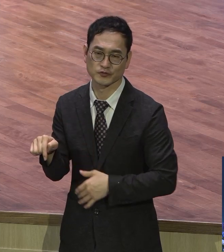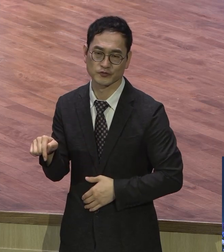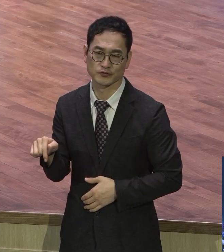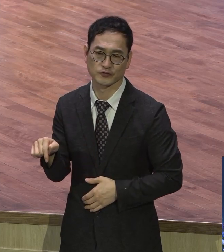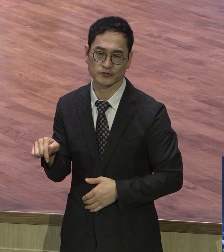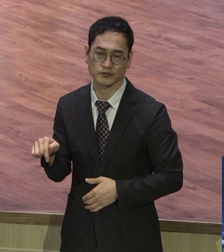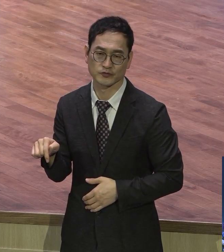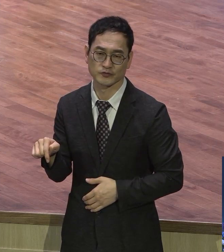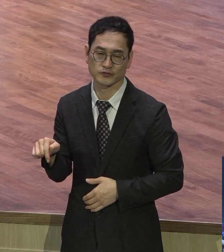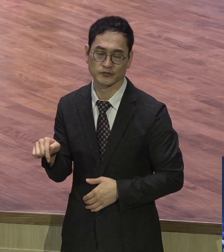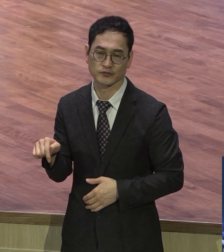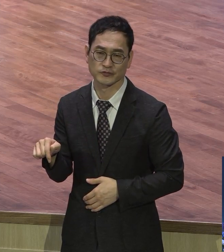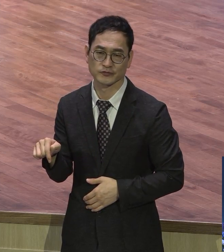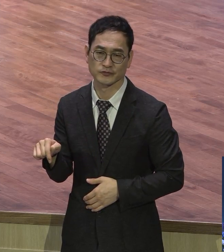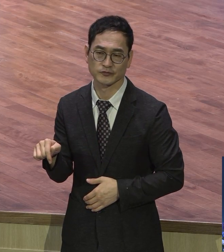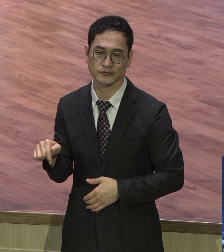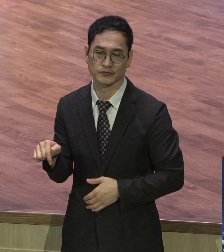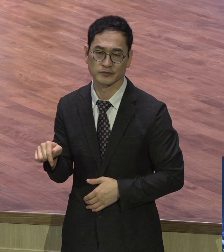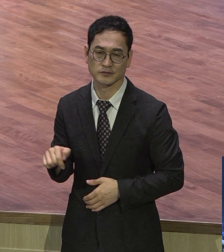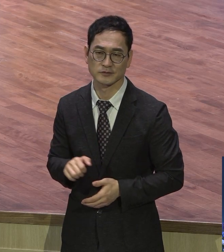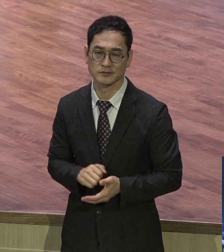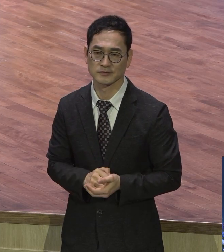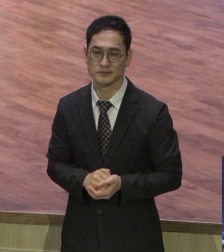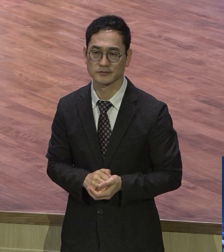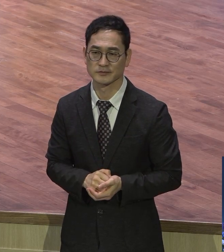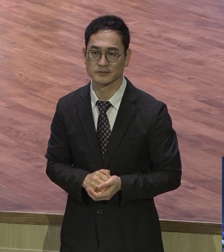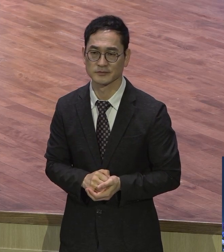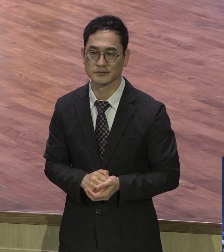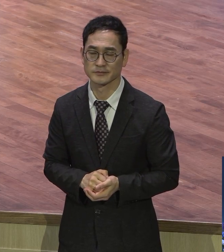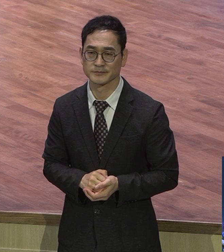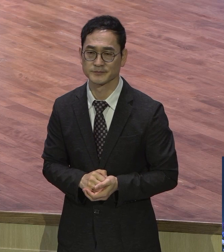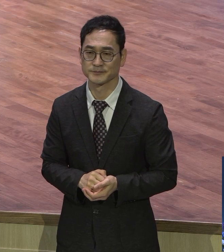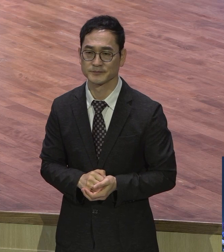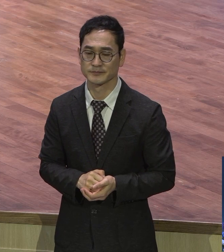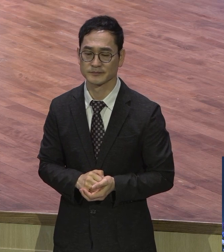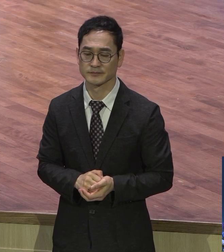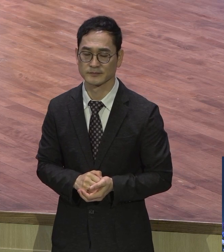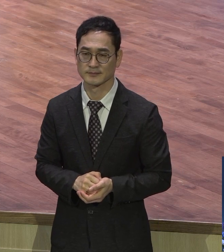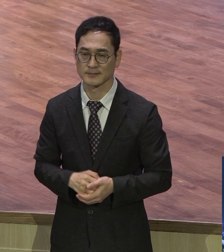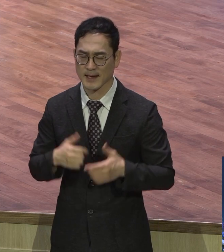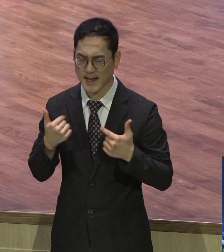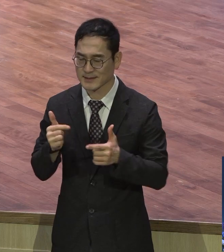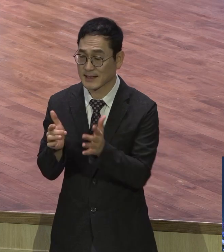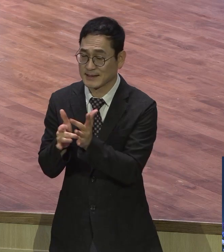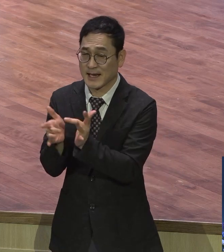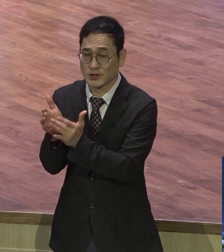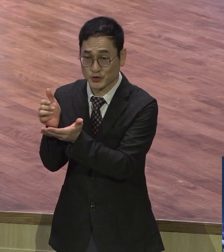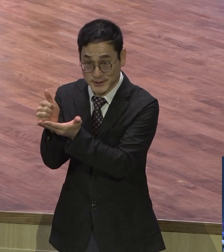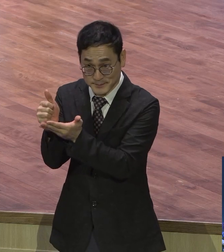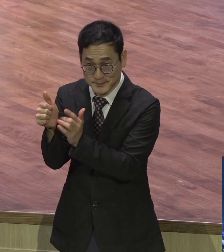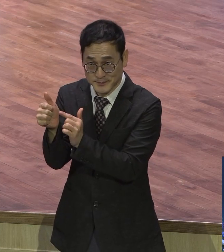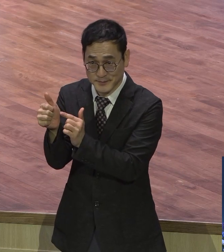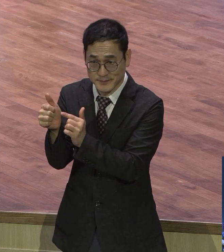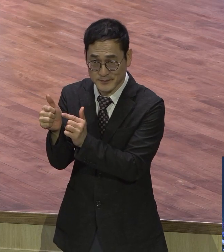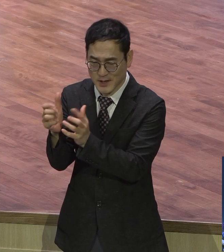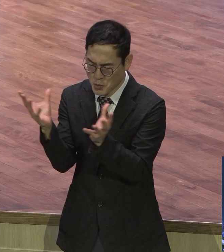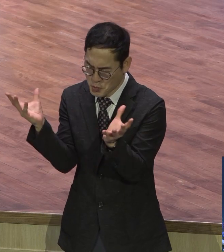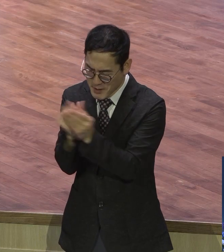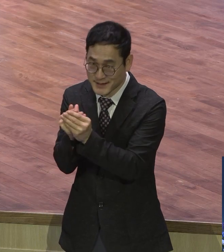응답받고 누가 쓰임 받느냐? 오직 예수 항상 예수 완전한 예수